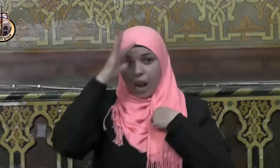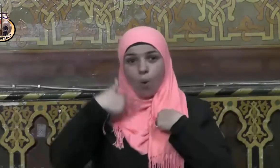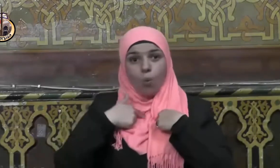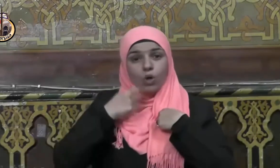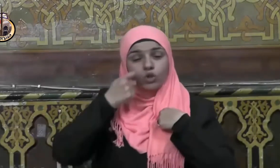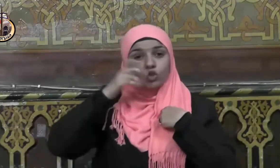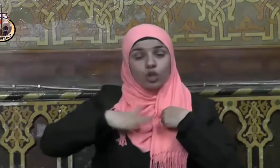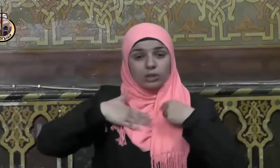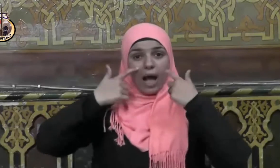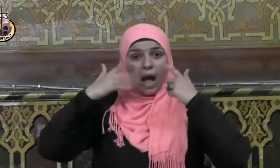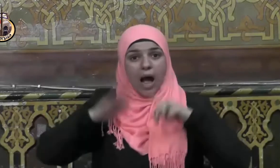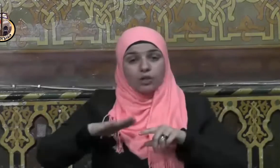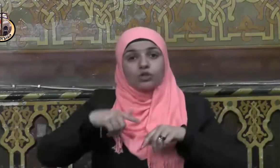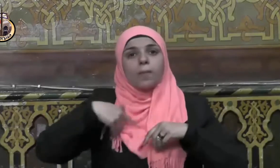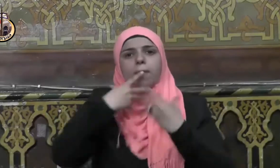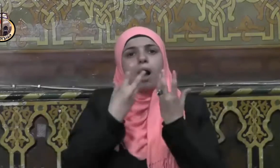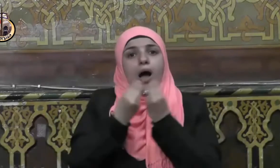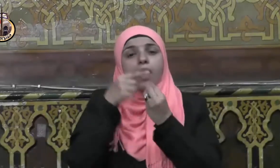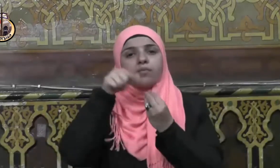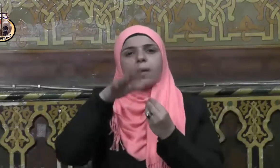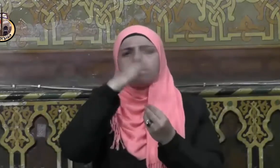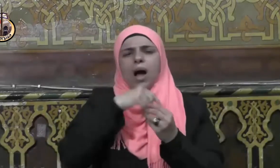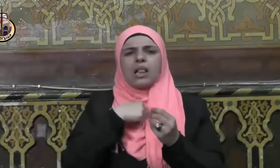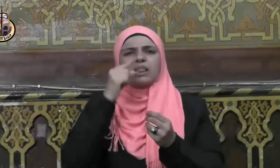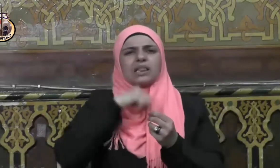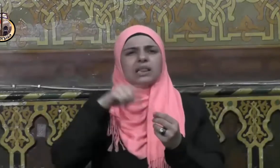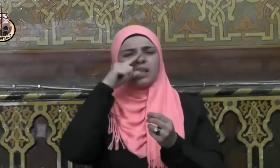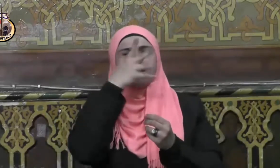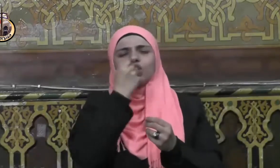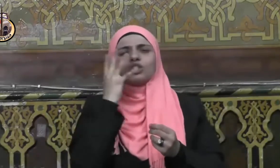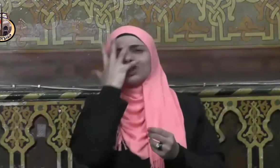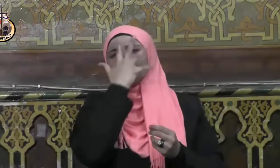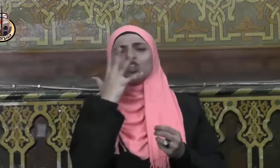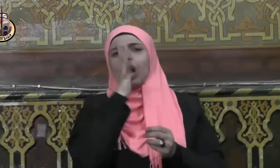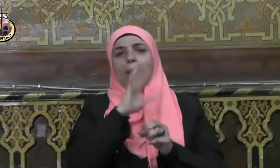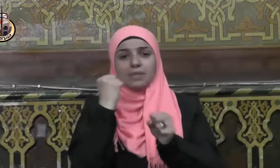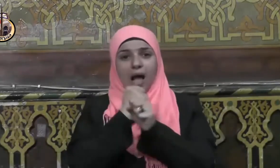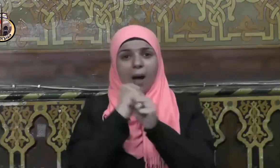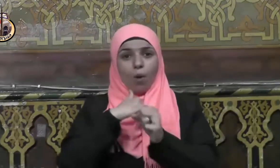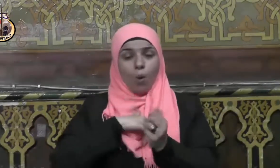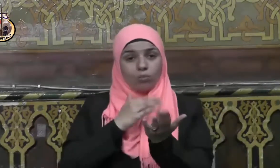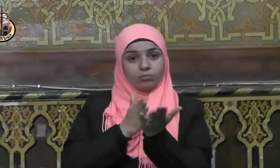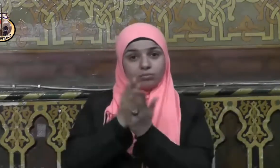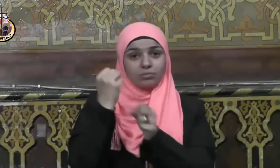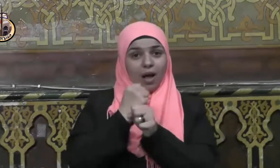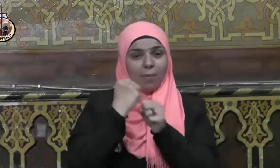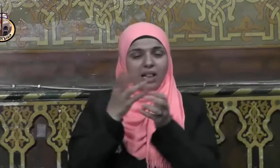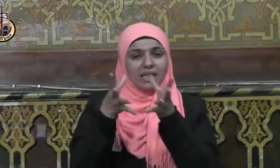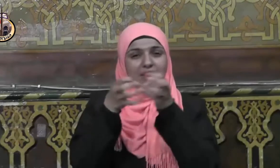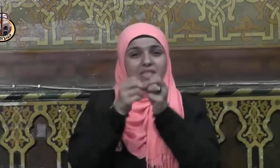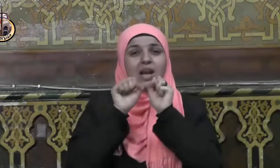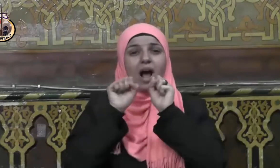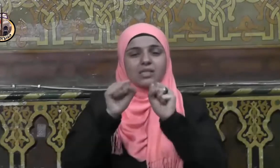حينئذ سيكون تدينا شكليا لا يعي مفهوم الإسلام